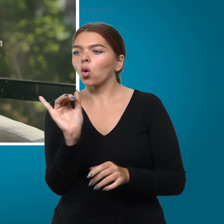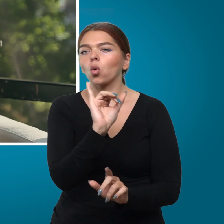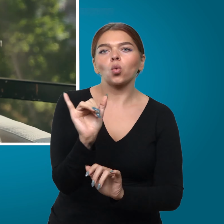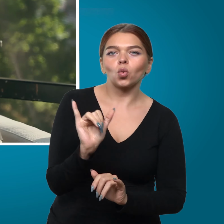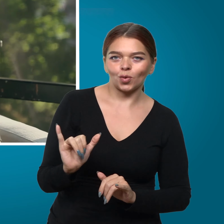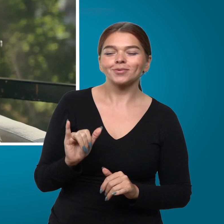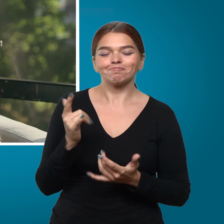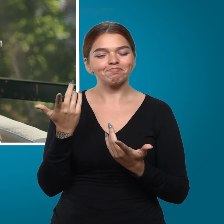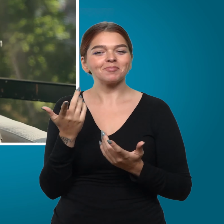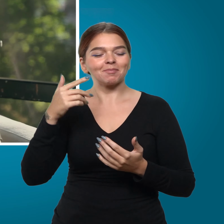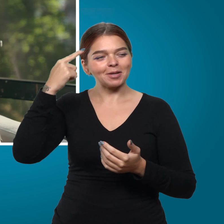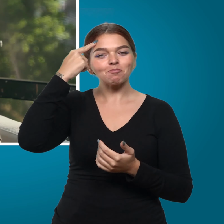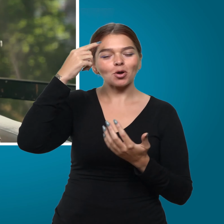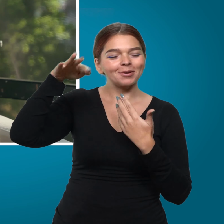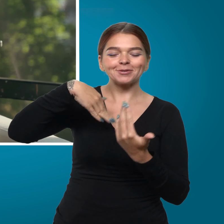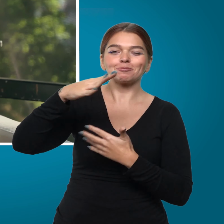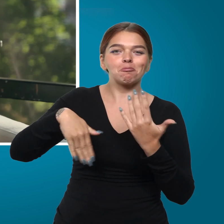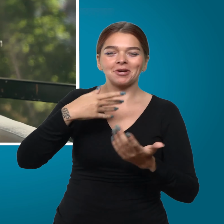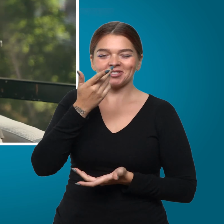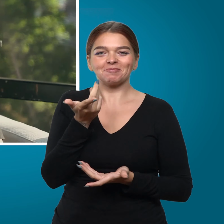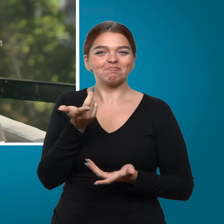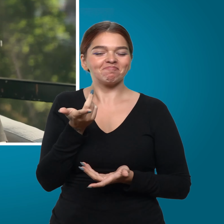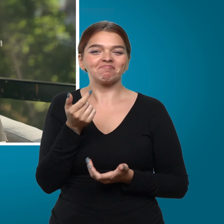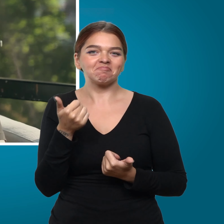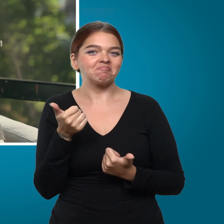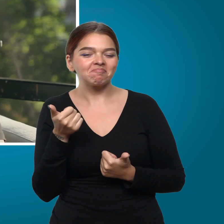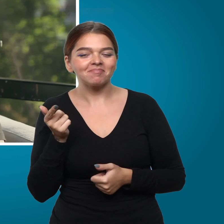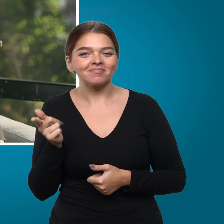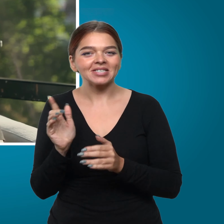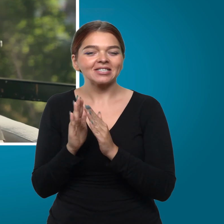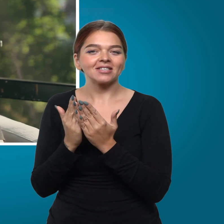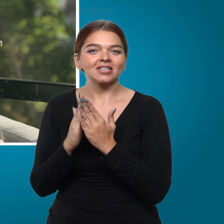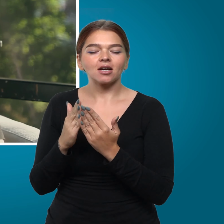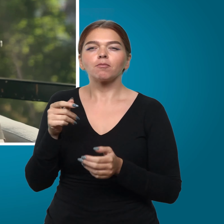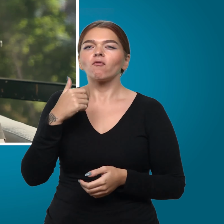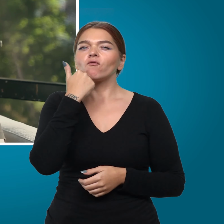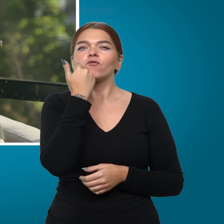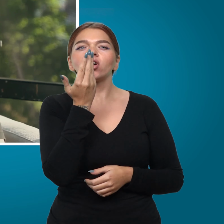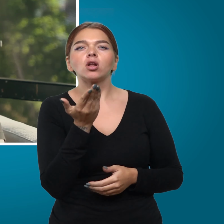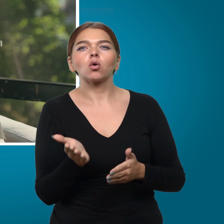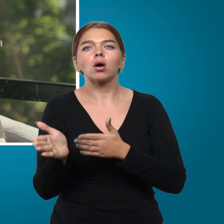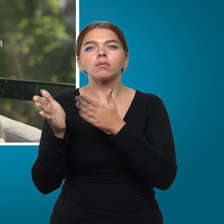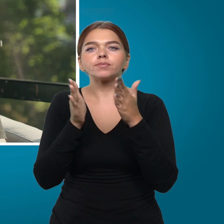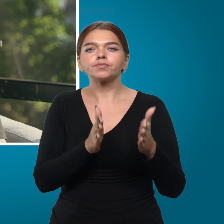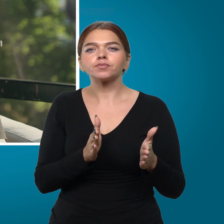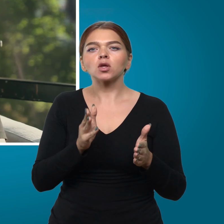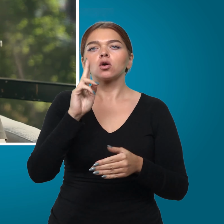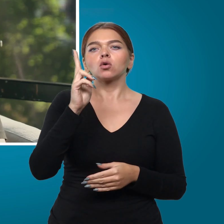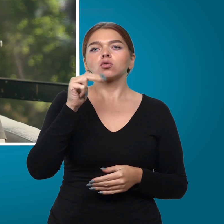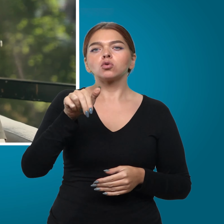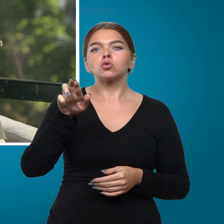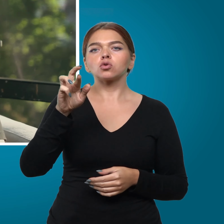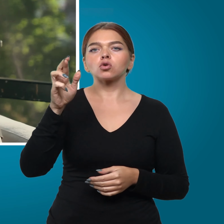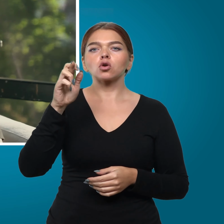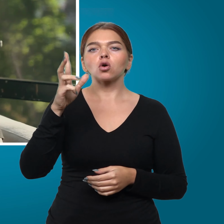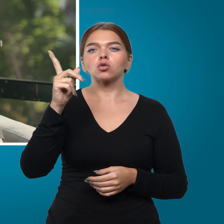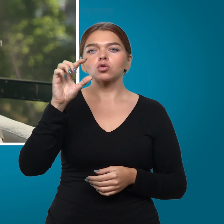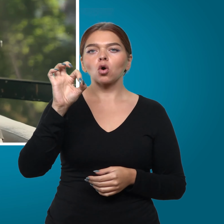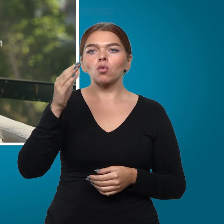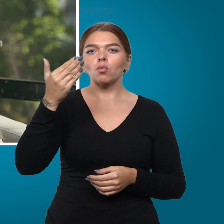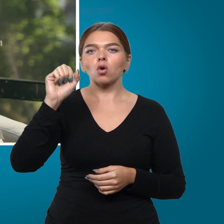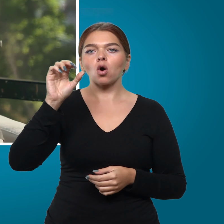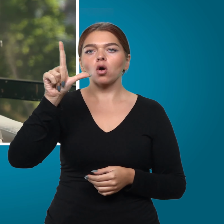absurdo, juodojo humoro ir link tokių galiausiai nukrypau. Tai geros knygos šiaip iš tikrųjų tos, kurios tu perskaitai